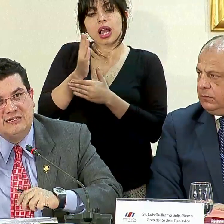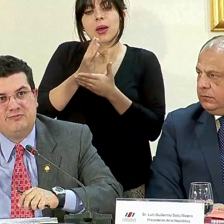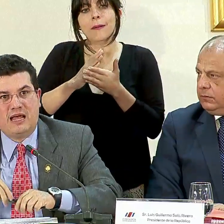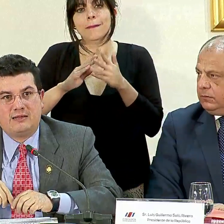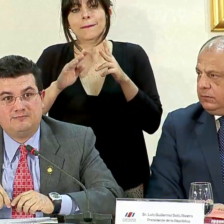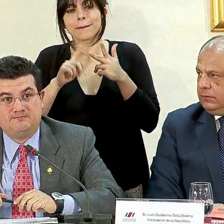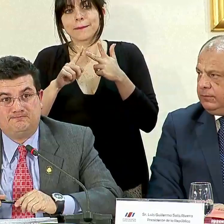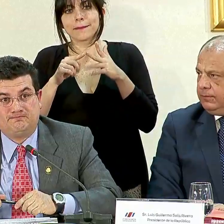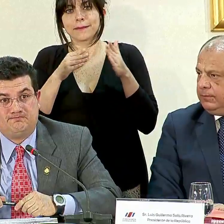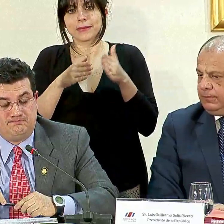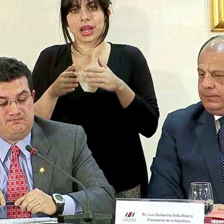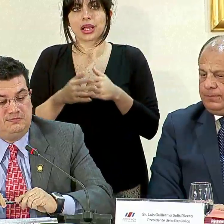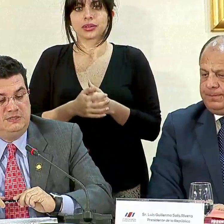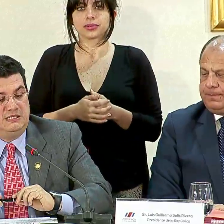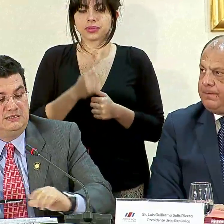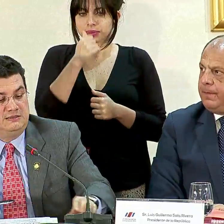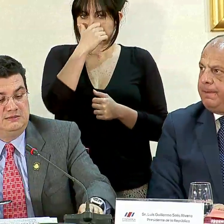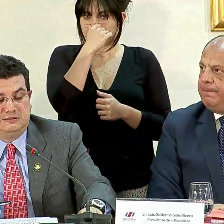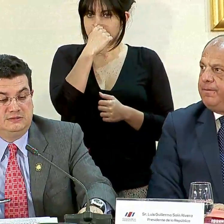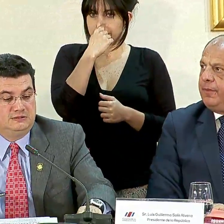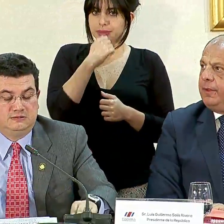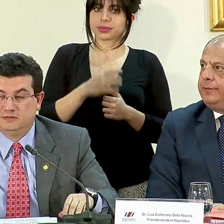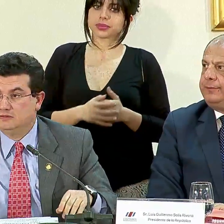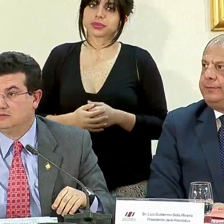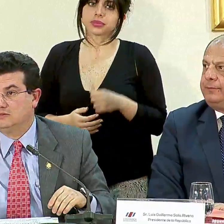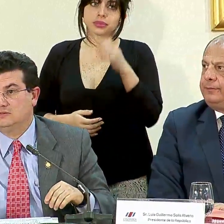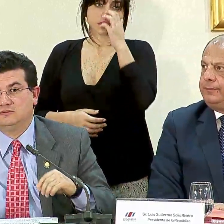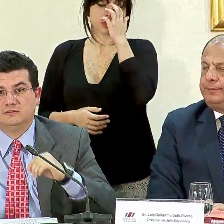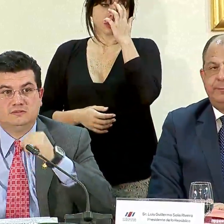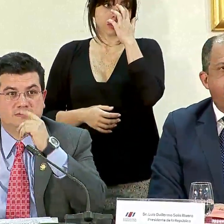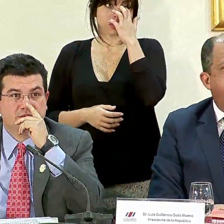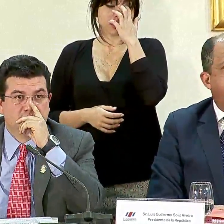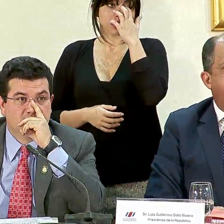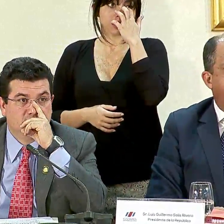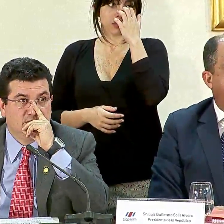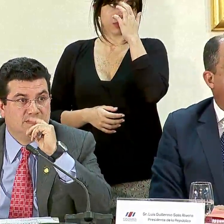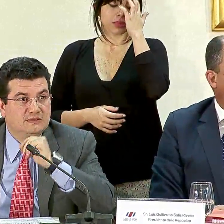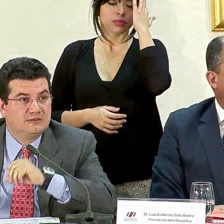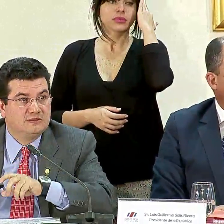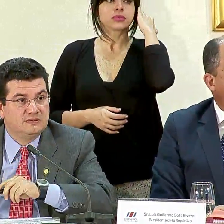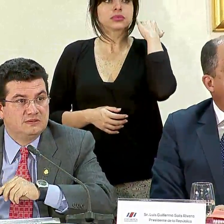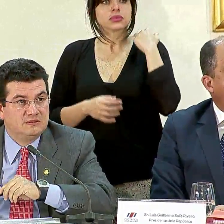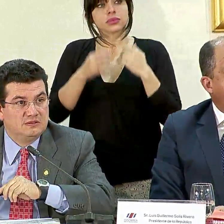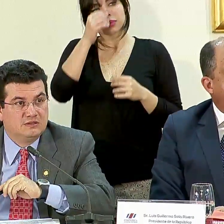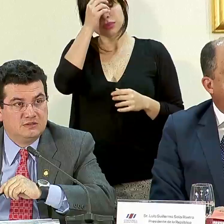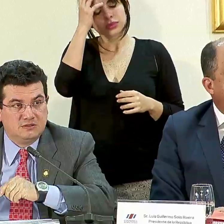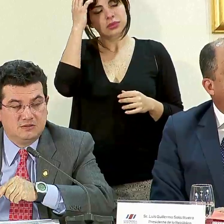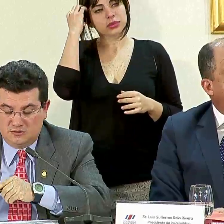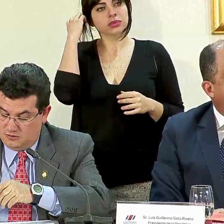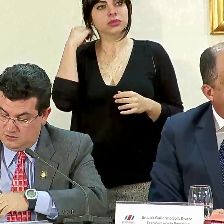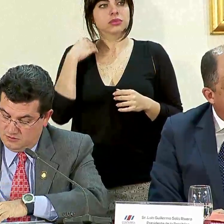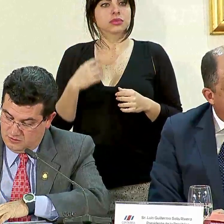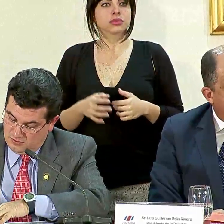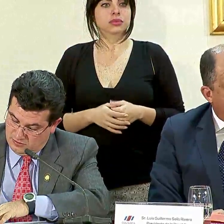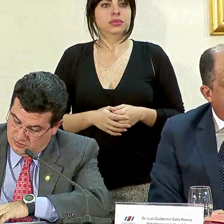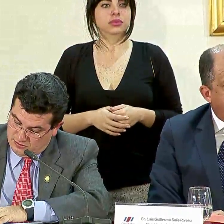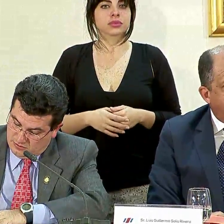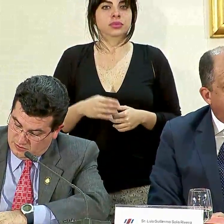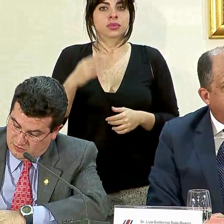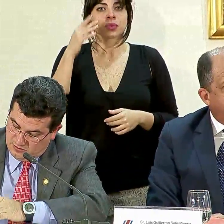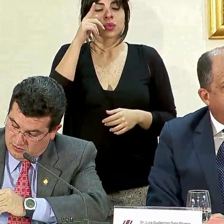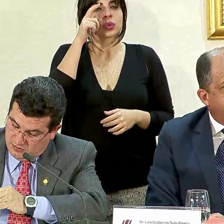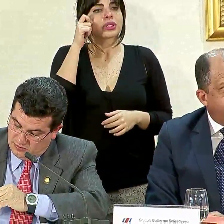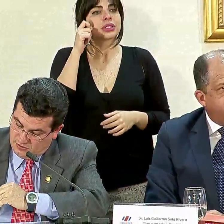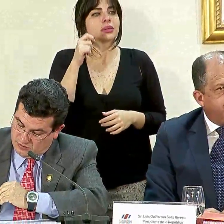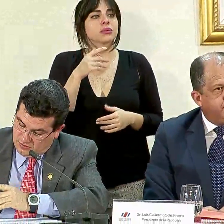la fase del plan. Gracias. Nación, Canal 6, para concluir. Don Luis Guillermo, ya